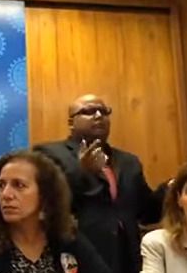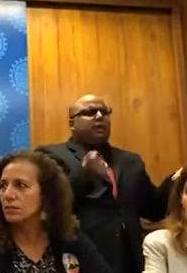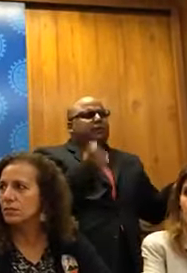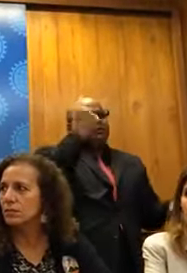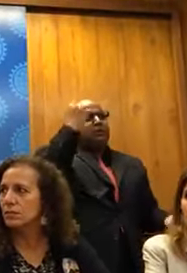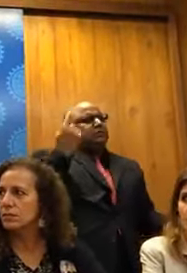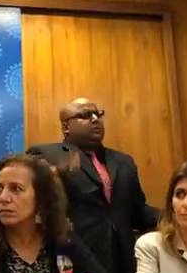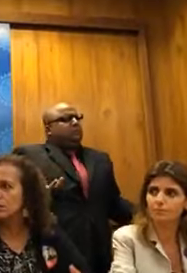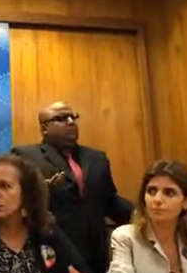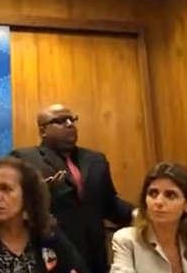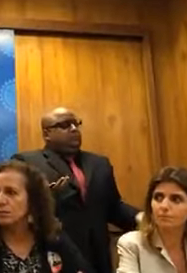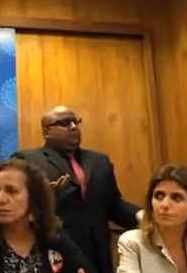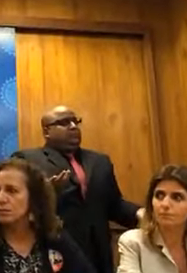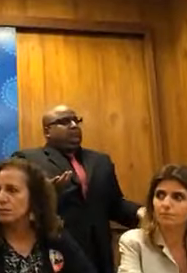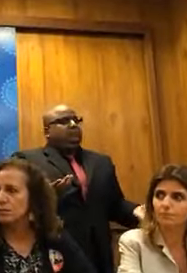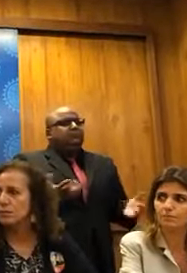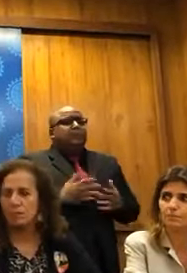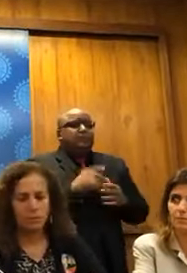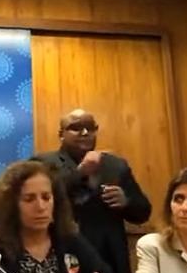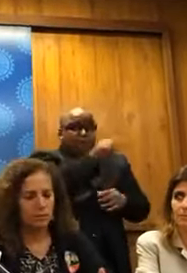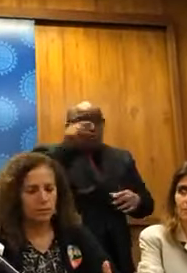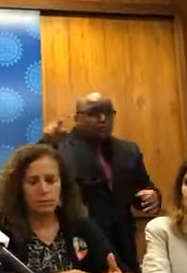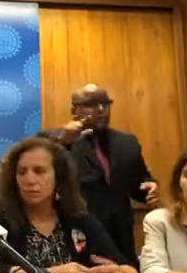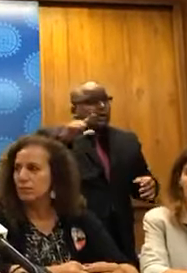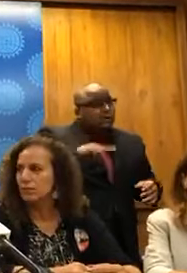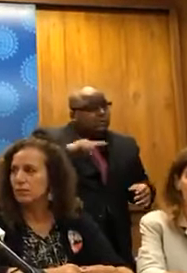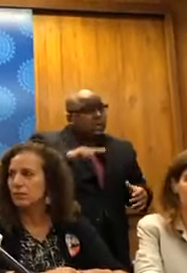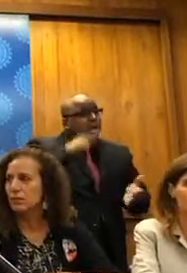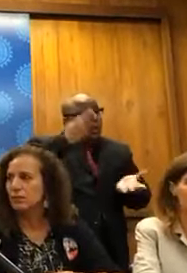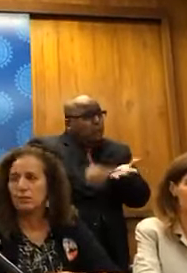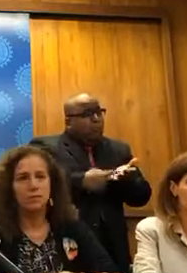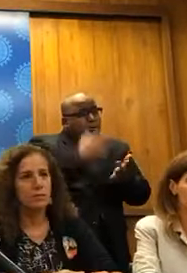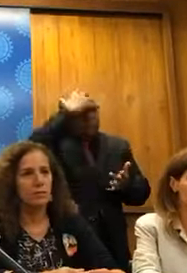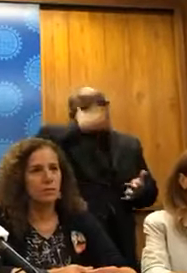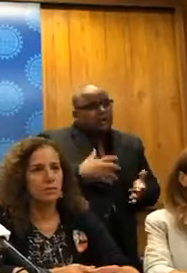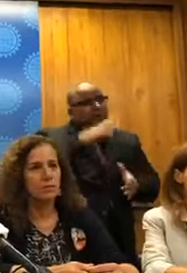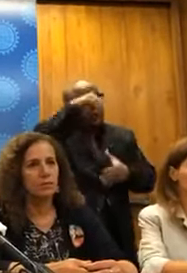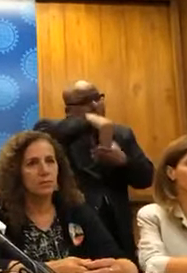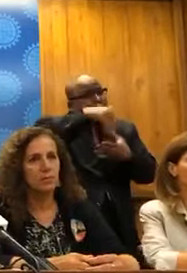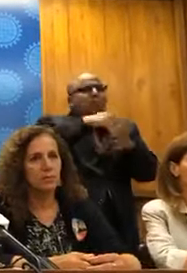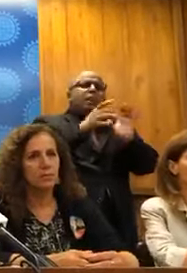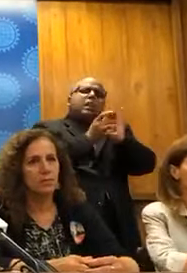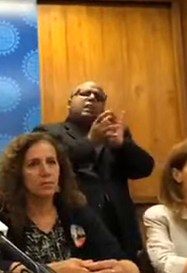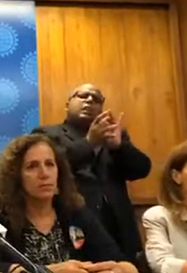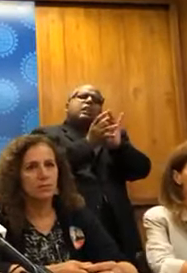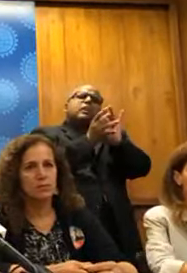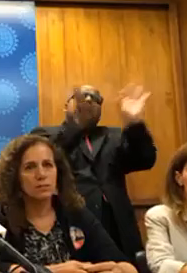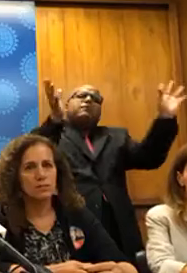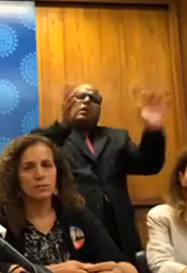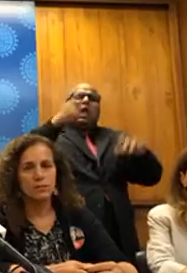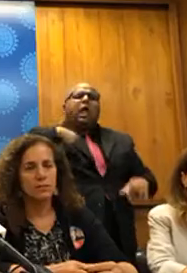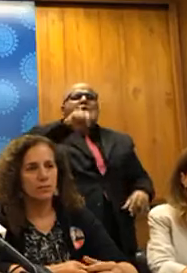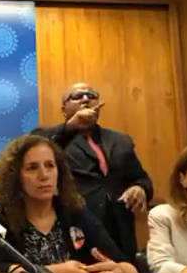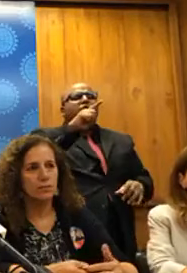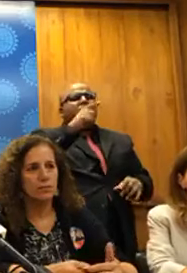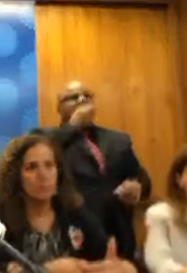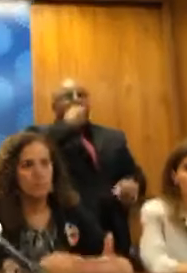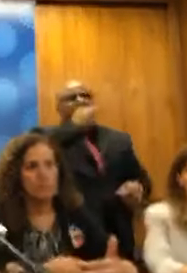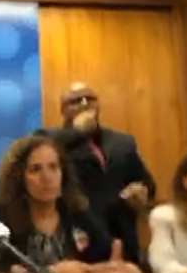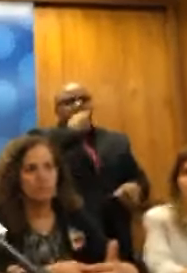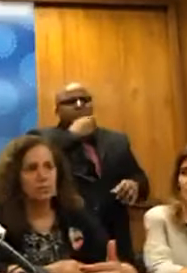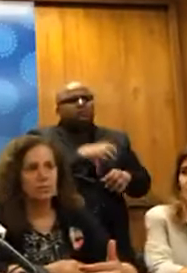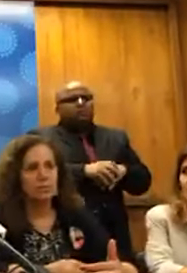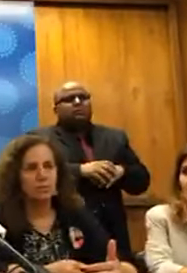beneficiar? Se vocês tiverem compromisso com a democracia, vocês abrem o microfone, eu vou. Eu digo de estratégia de